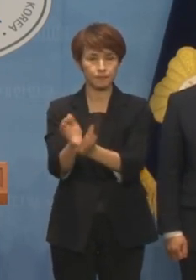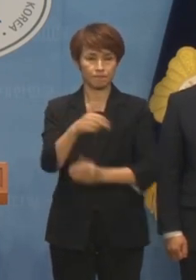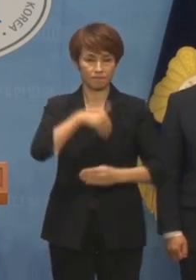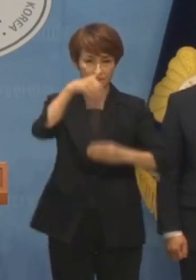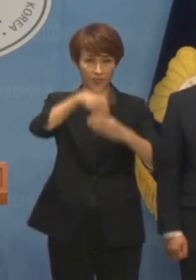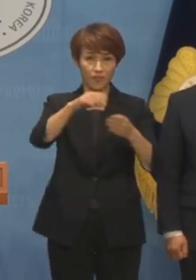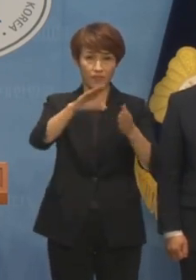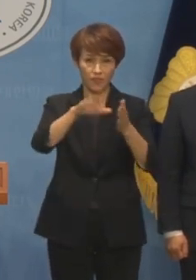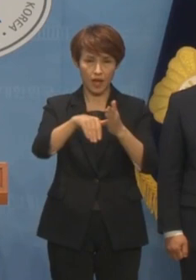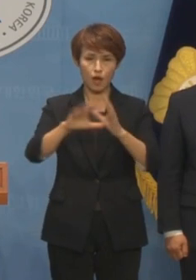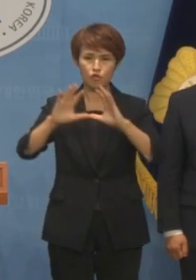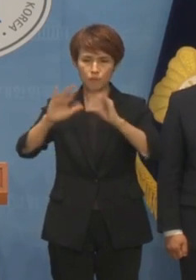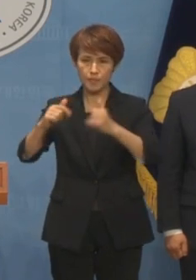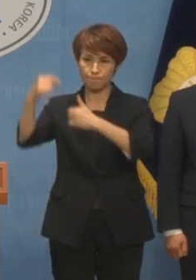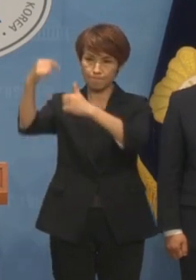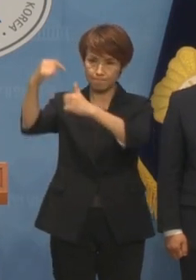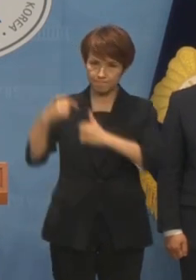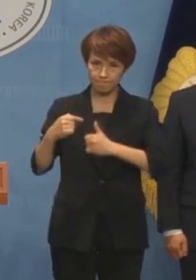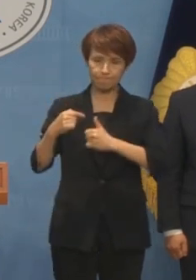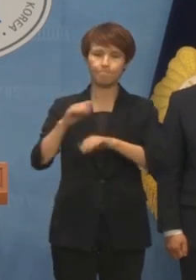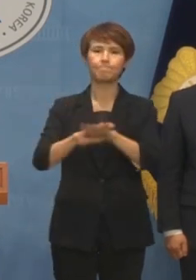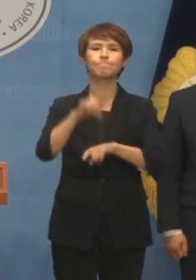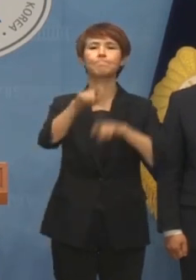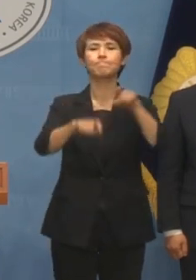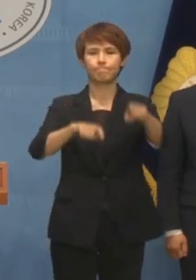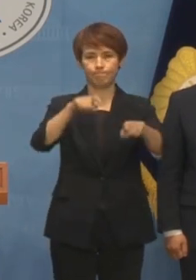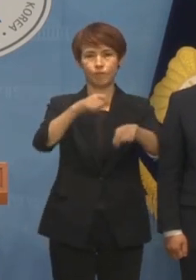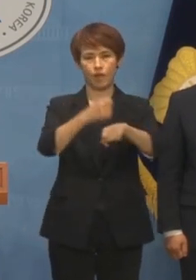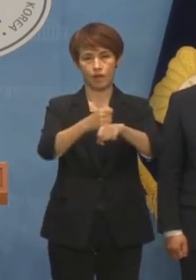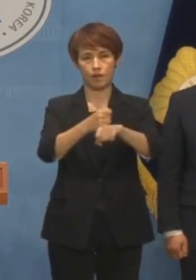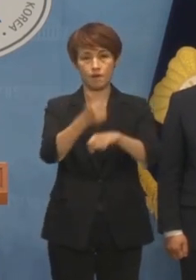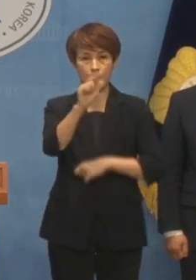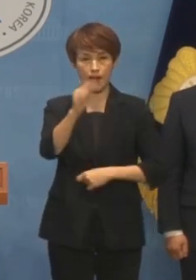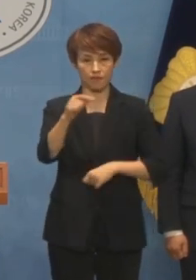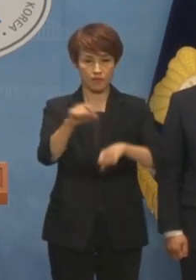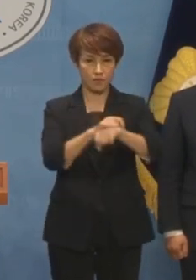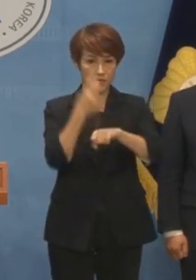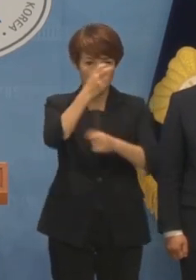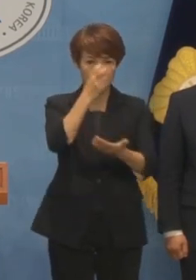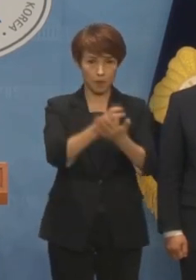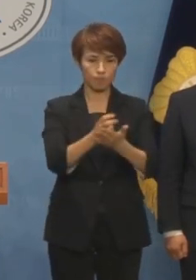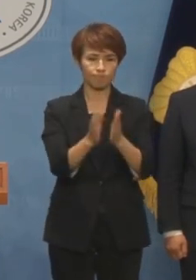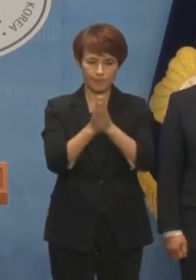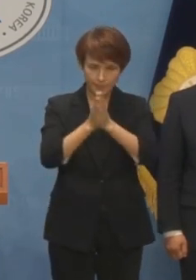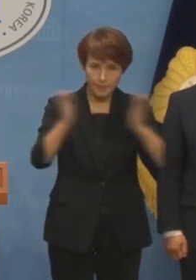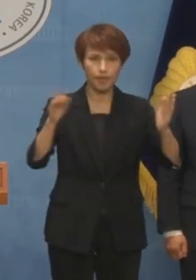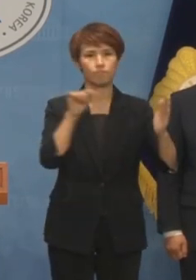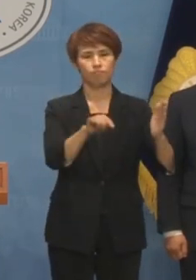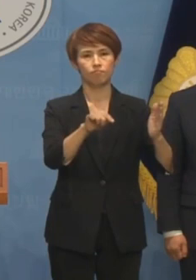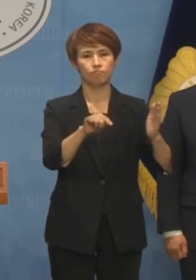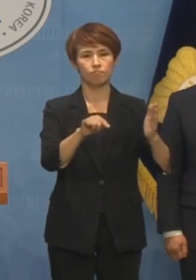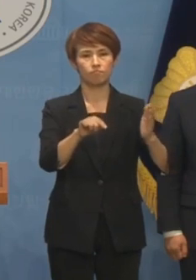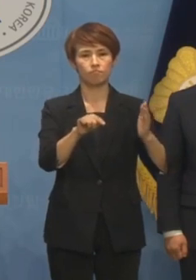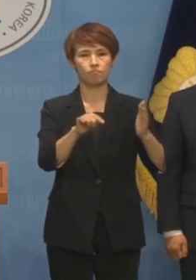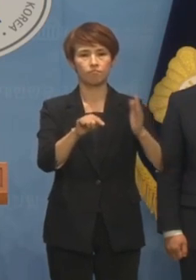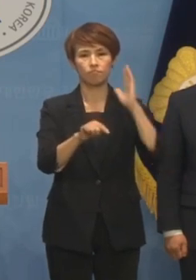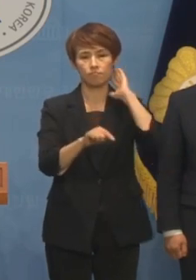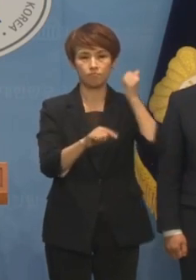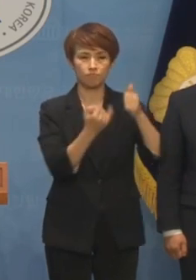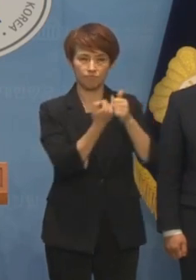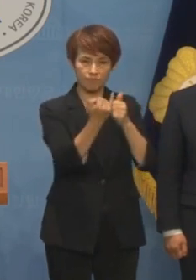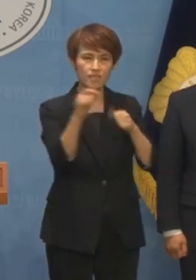드러난 국민의 명령을 실천하기 위해 한동훈 특검법을 시작으로 김건희